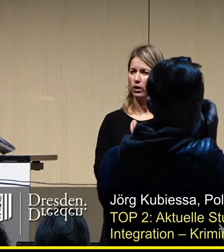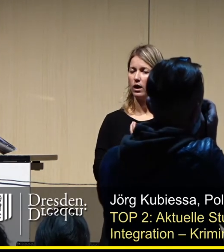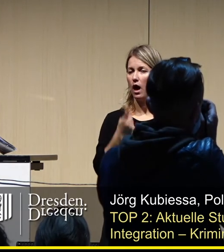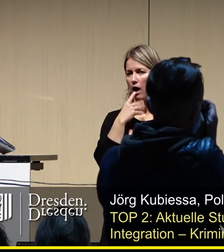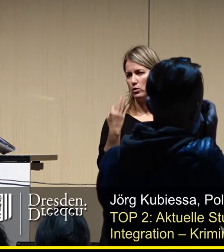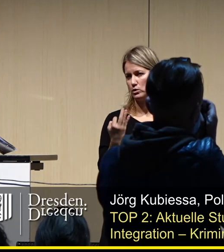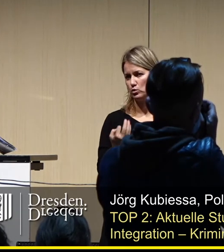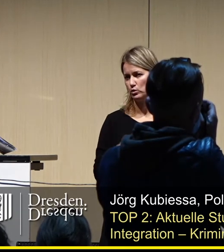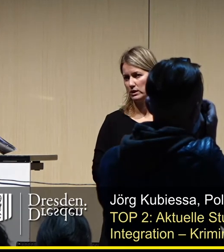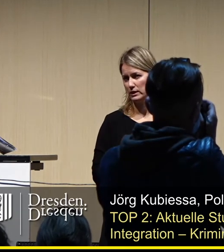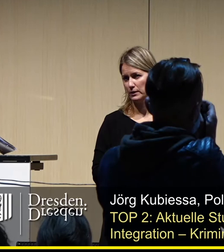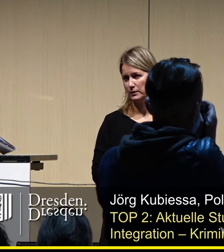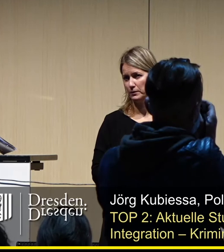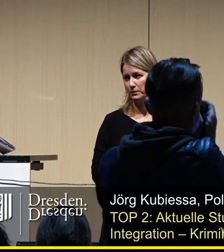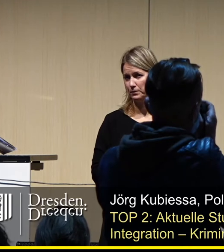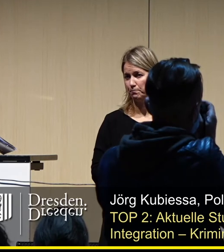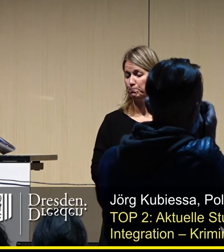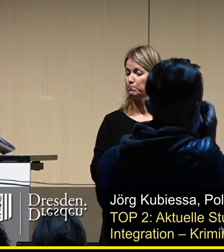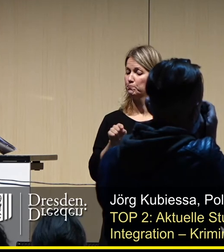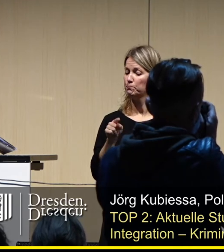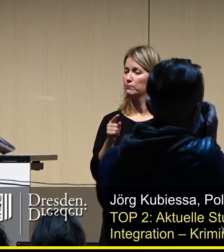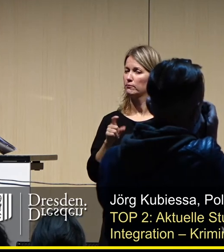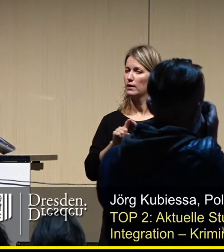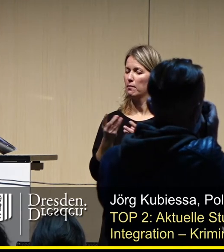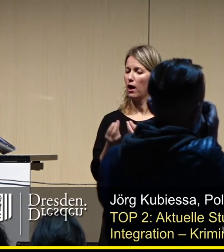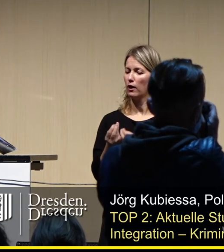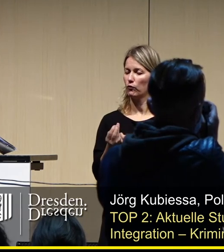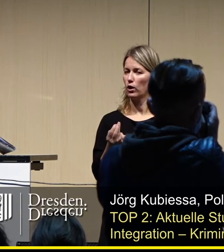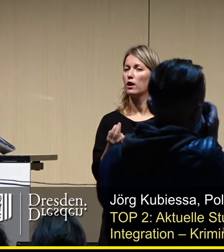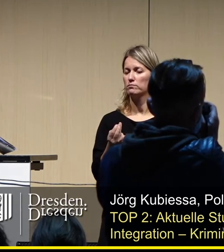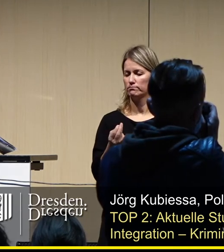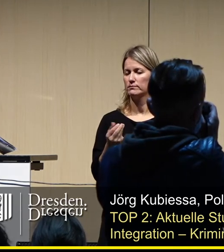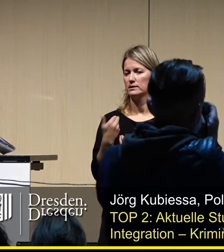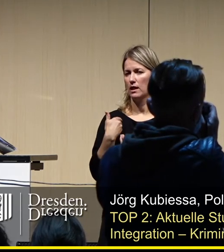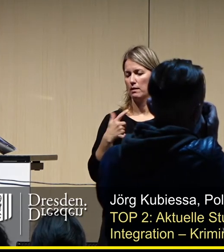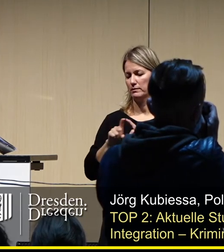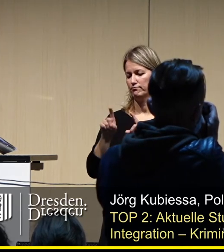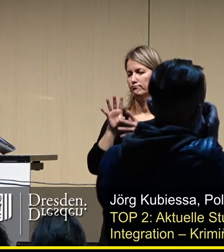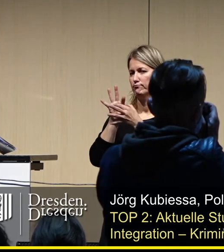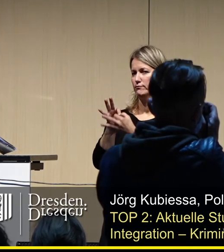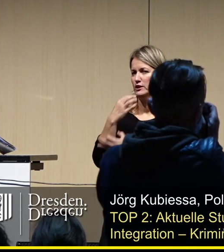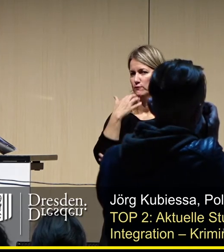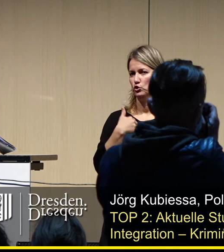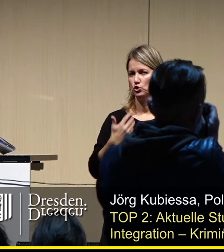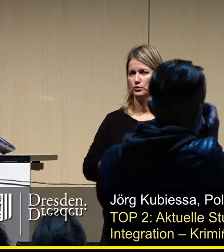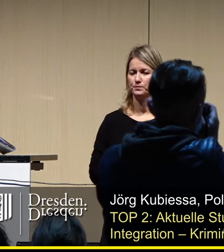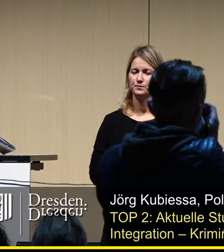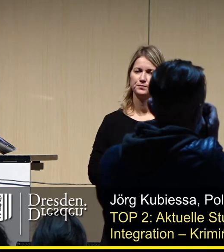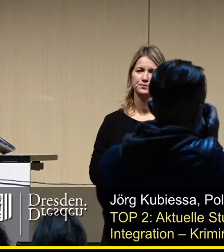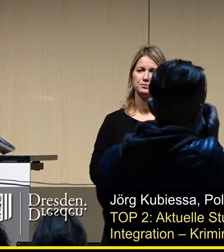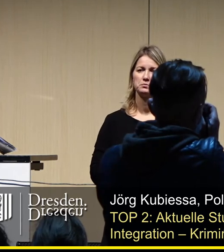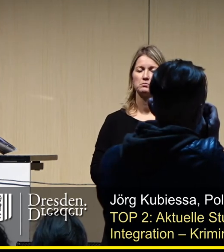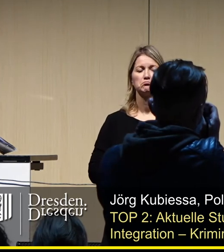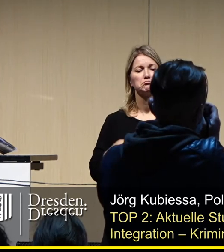Und gerade auf den letzten Punkt möchte ich zum Abschluss meiner Einführung nochmal eingehen. Die objektiven